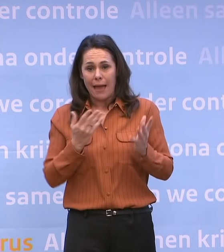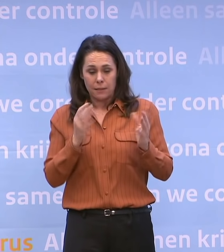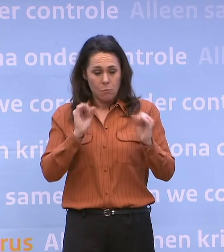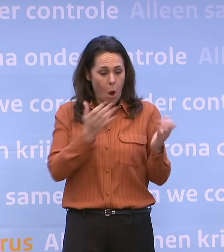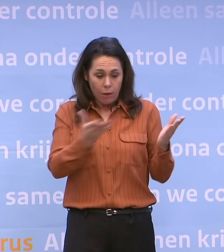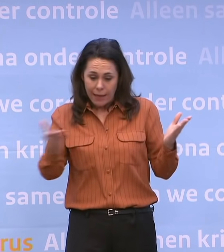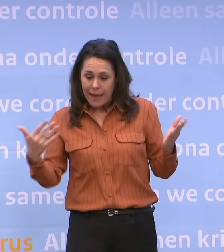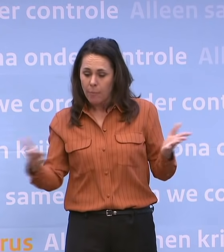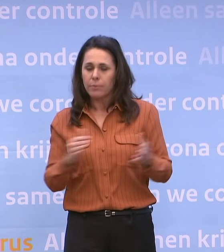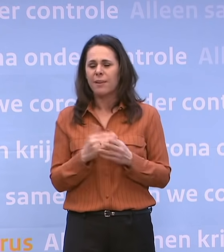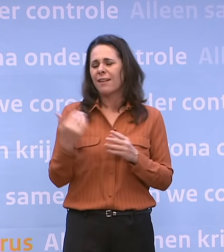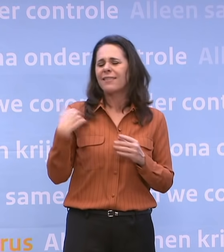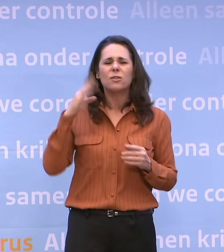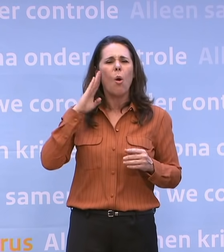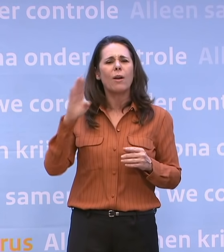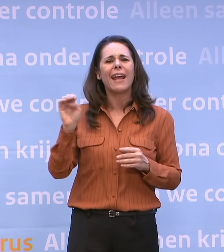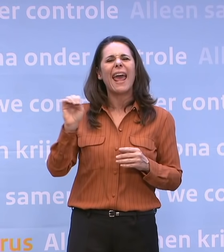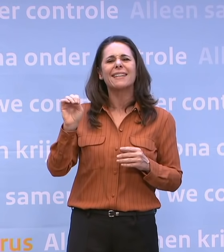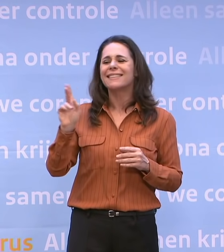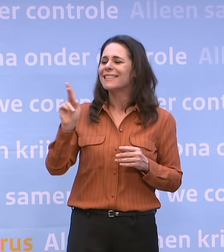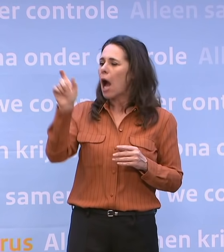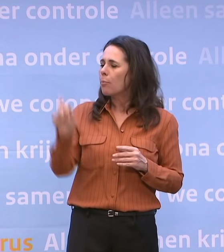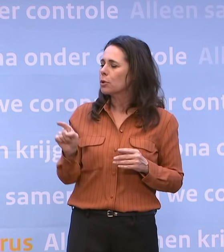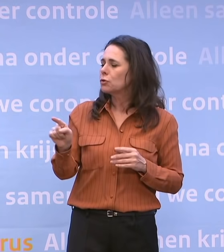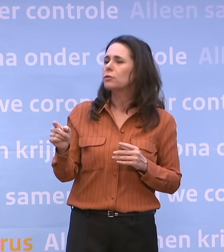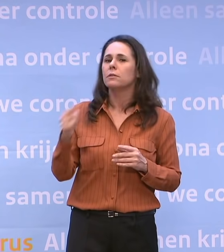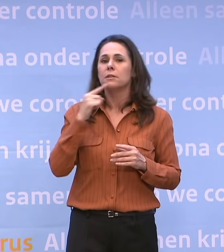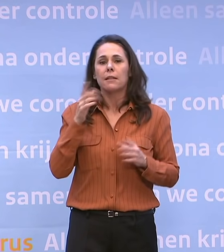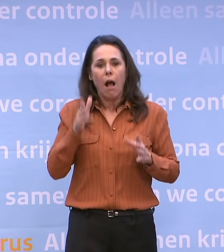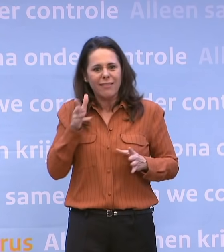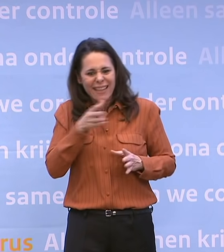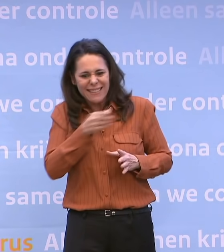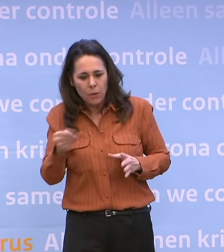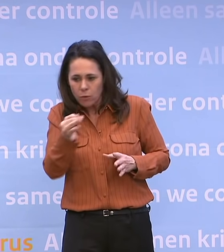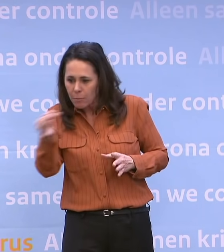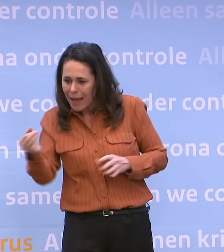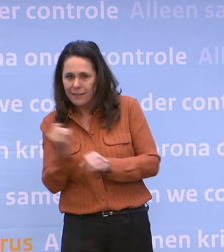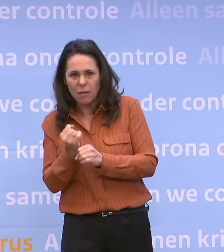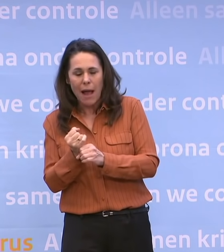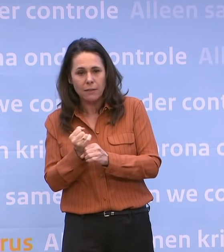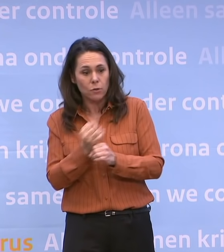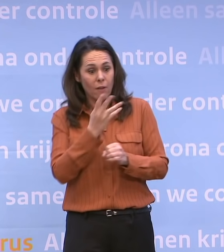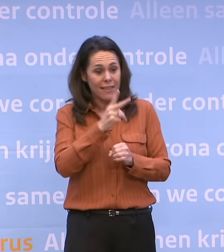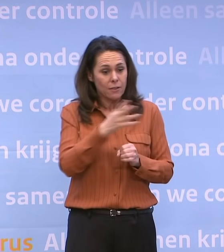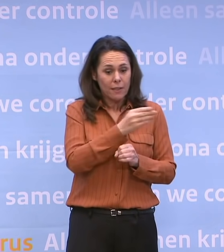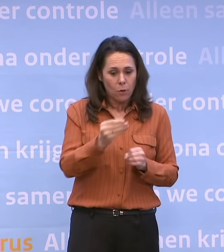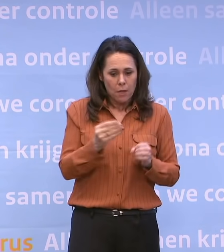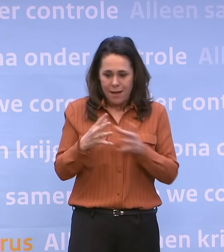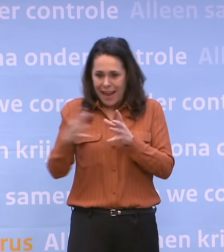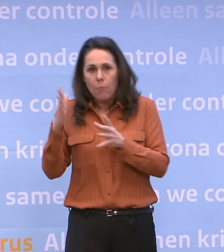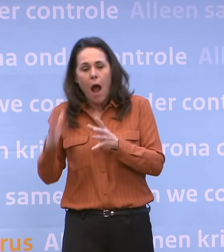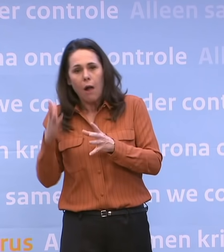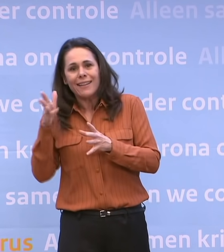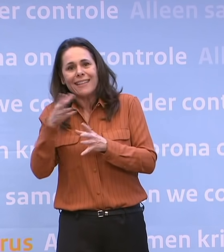hoor net van Ernst Kuipers dat er inmiddels al 1900 plaatsen zijn gecreëerd van die 2400. Ruim 1900 zitten we al